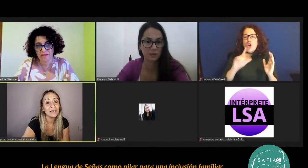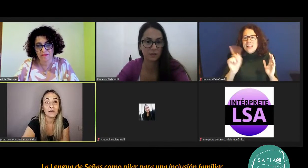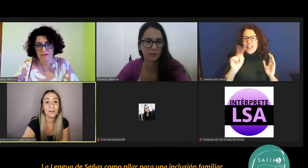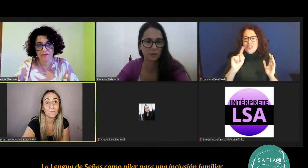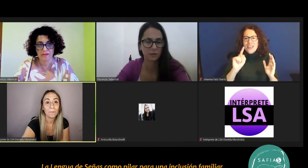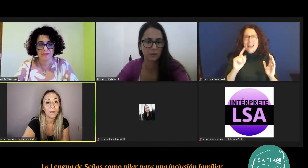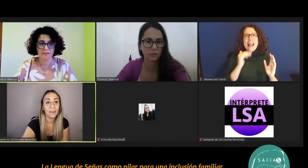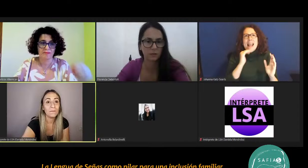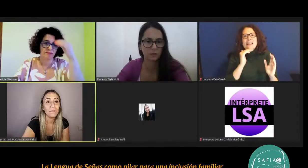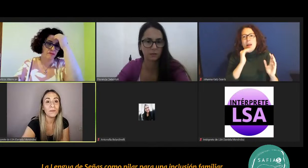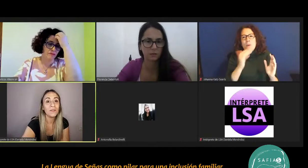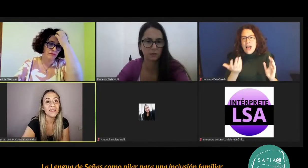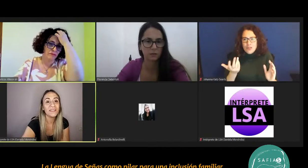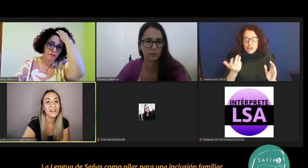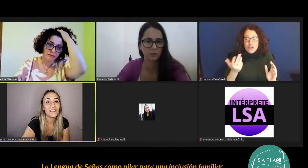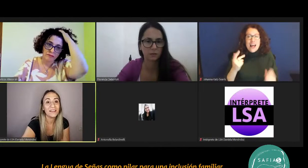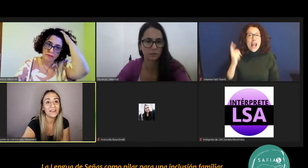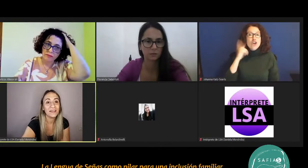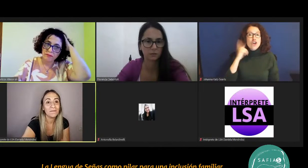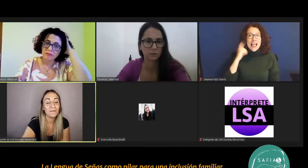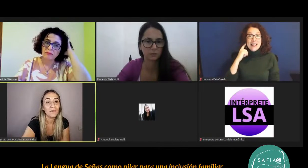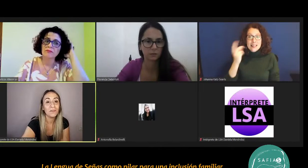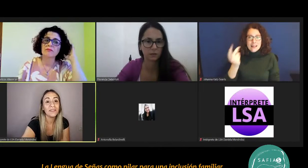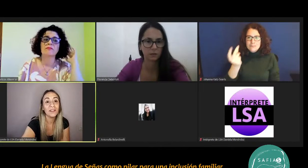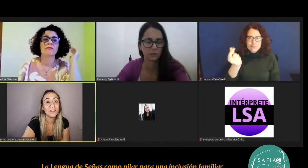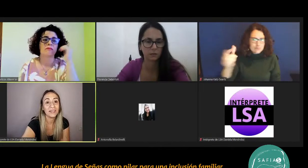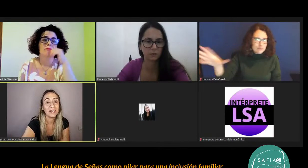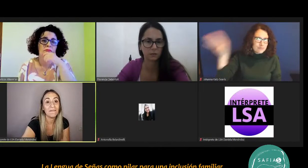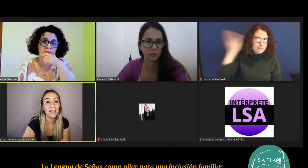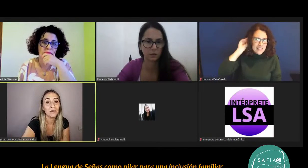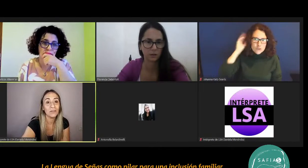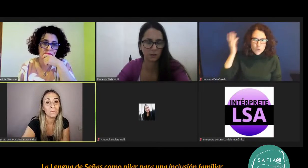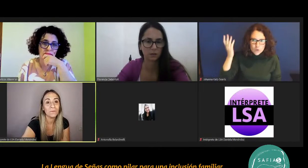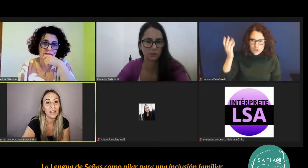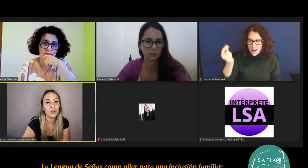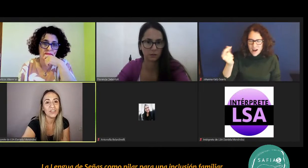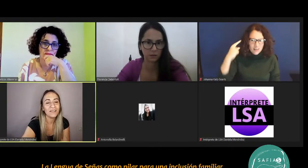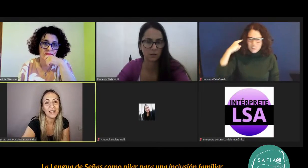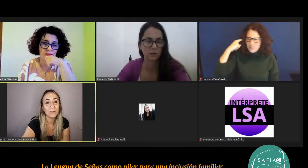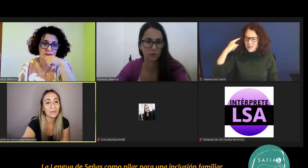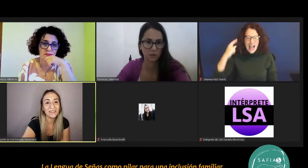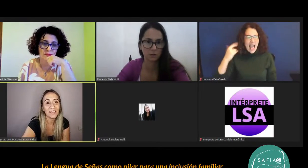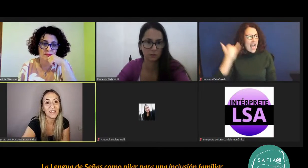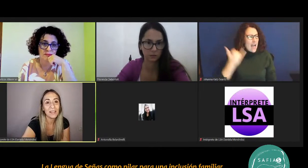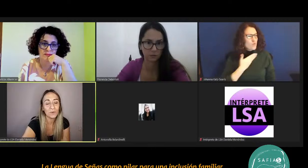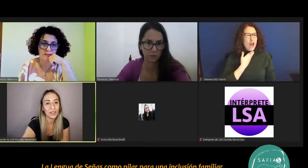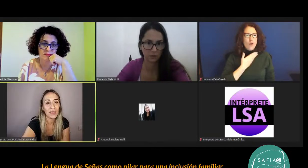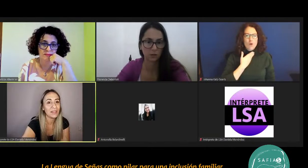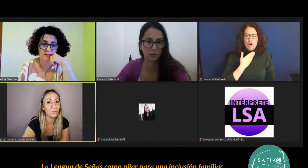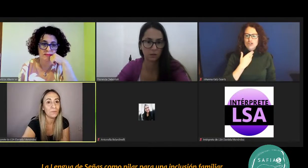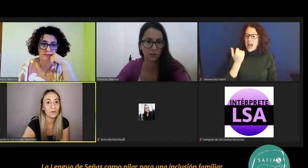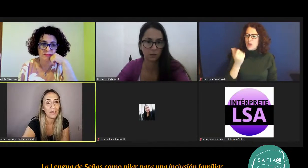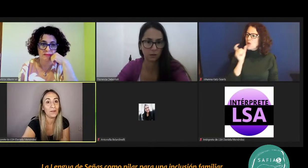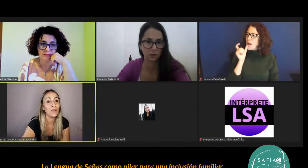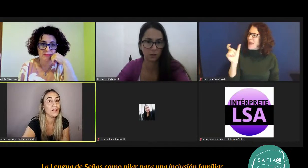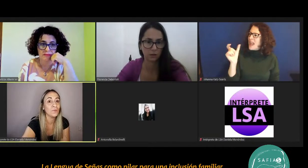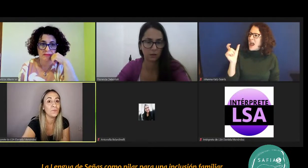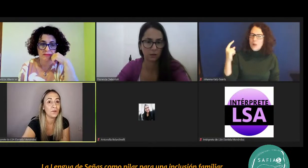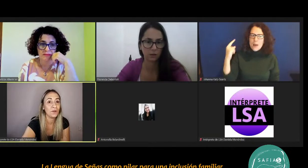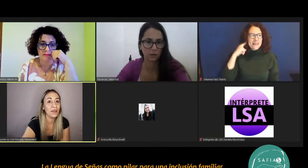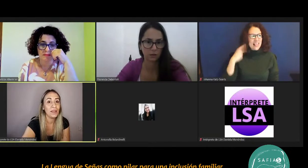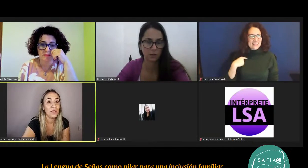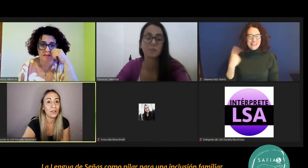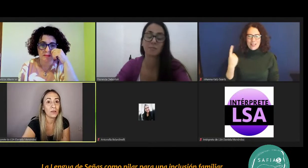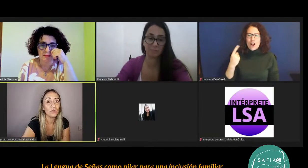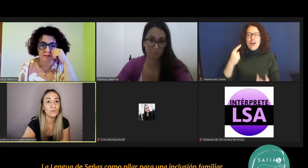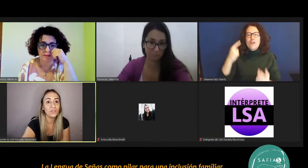habla, el bebé no entiende lo que se le está hablando. El oyente capta enseguida porque entra por el oído,